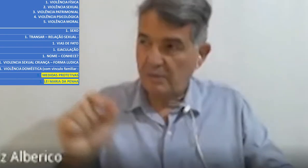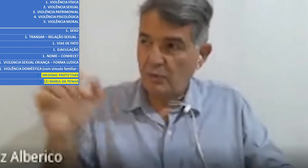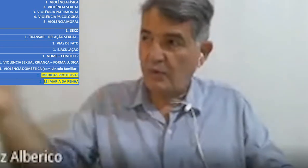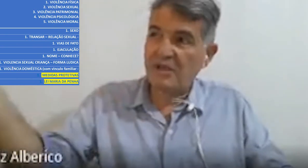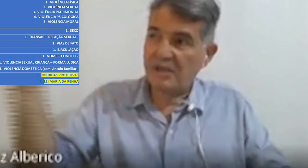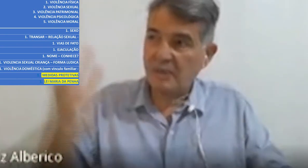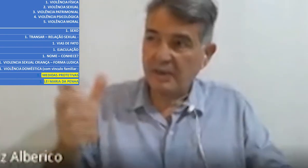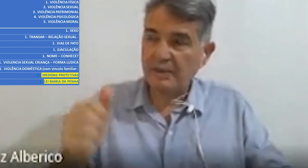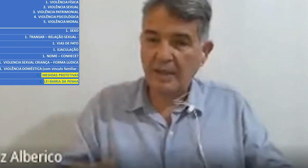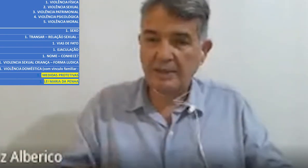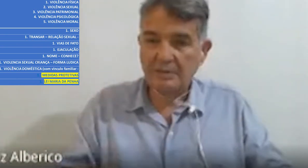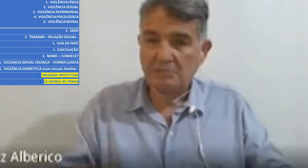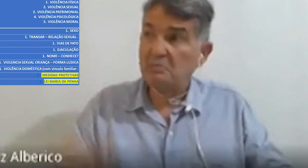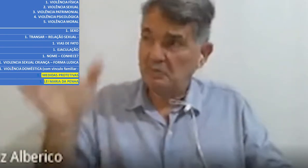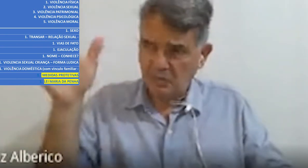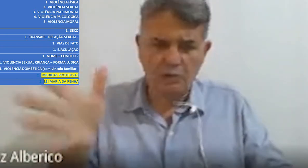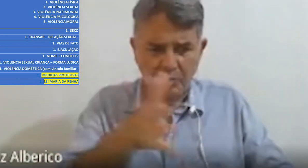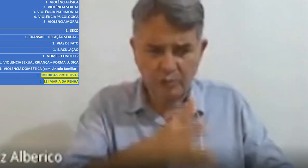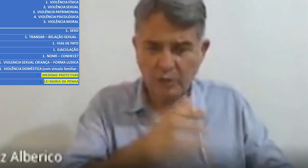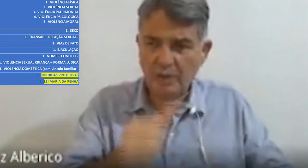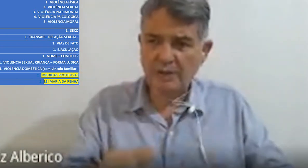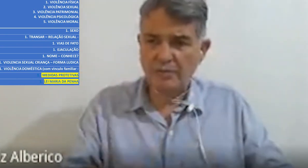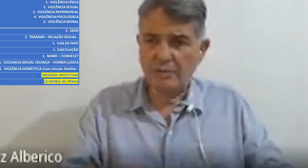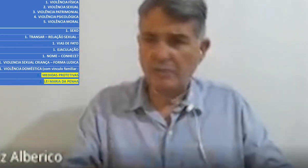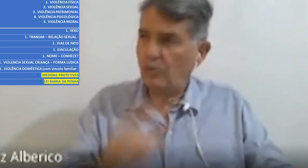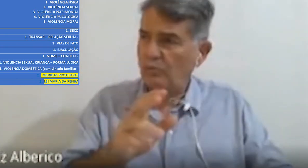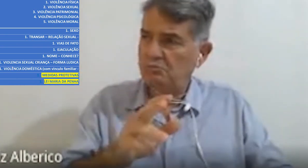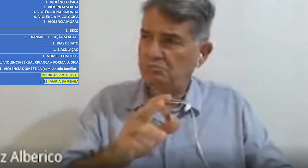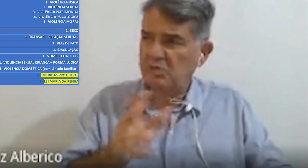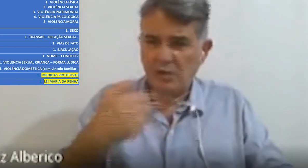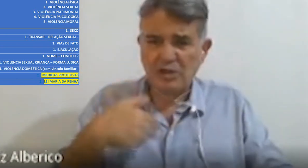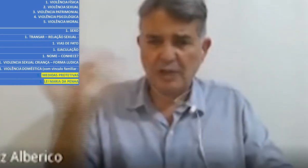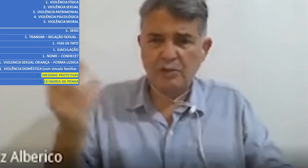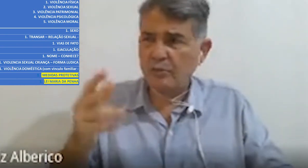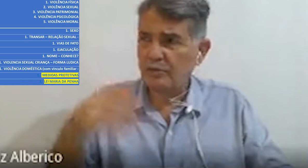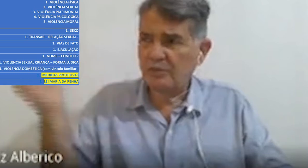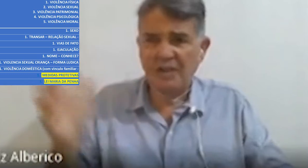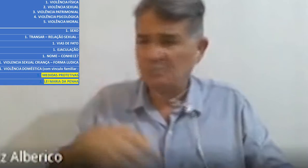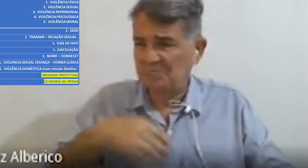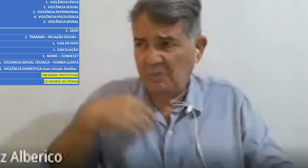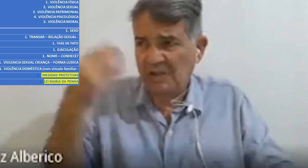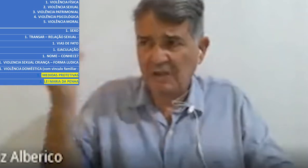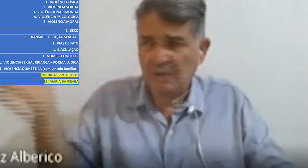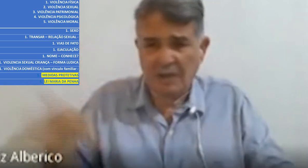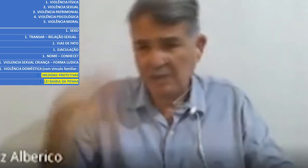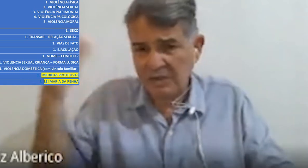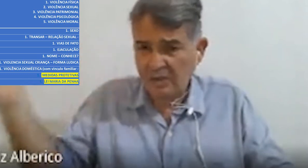Eu posso receber a cantada. Eu fico no meu canto. Ou, se eu achar que eu vou me envolver, dependendo da minha cabeça, eu